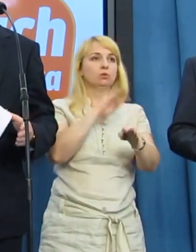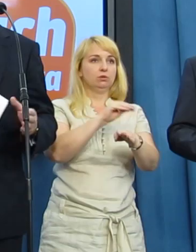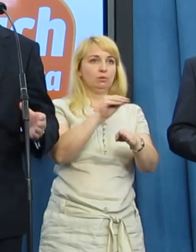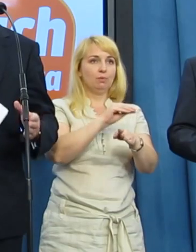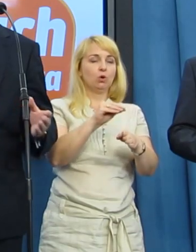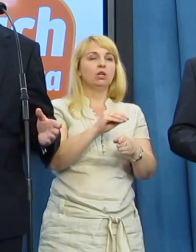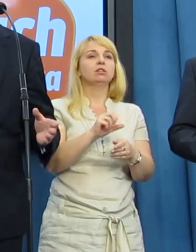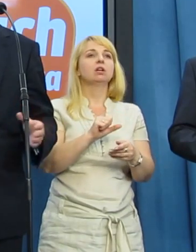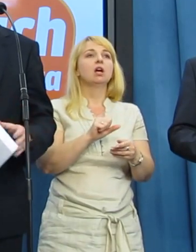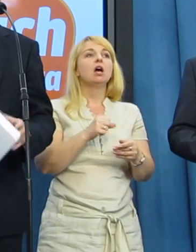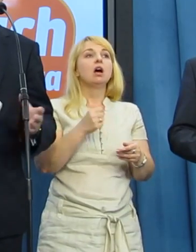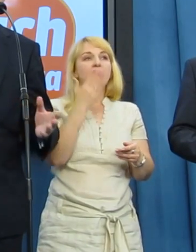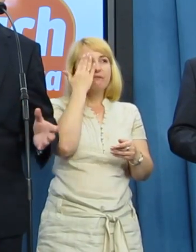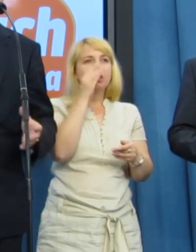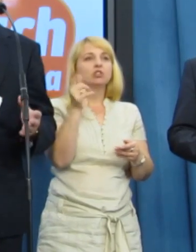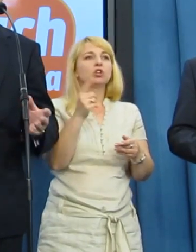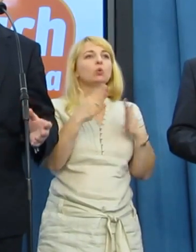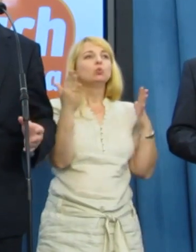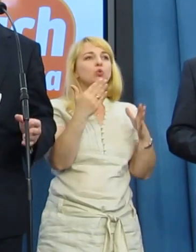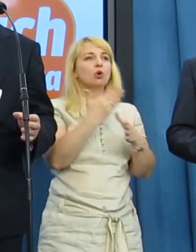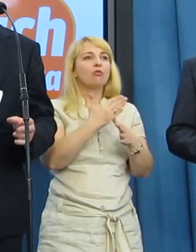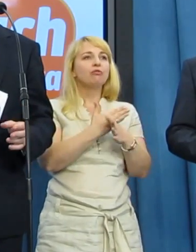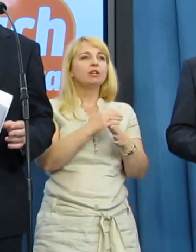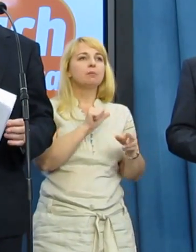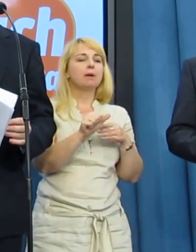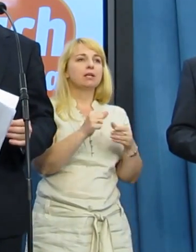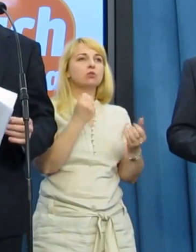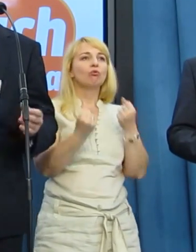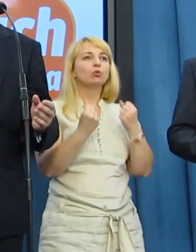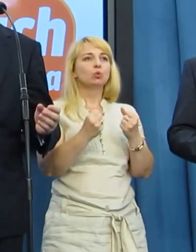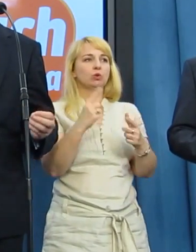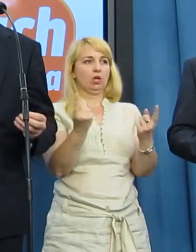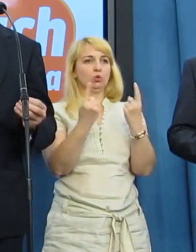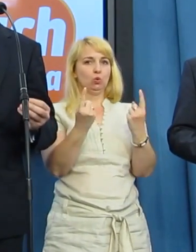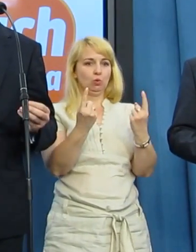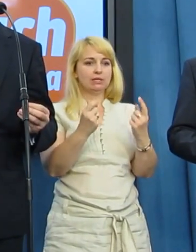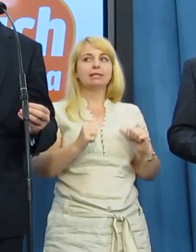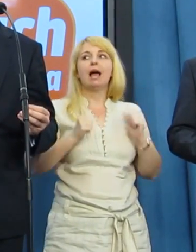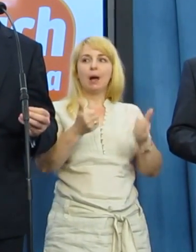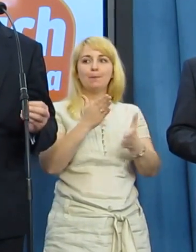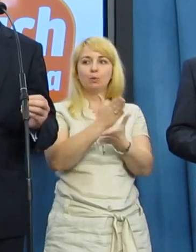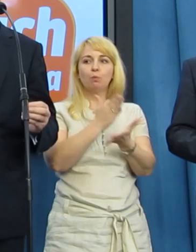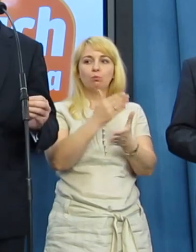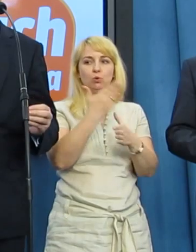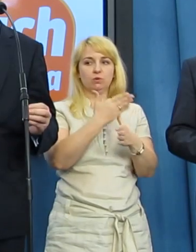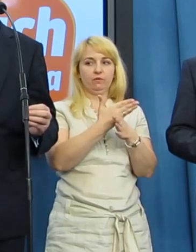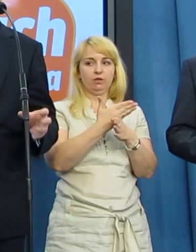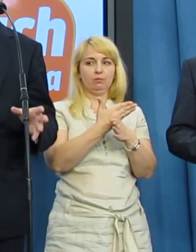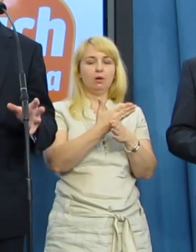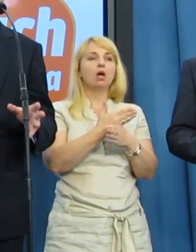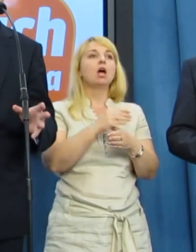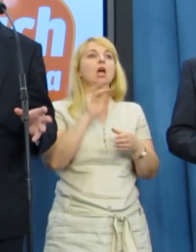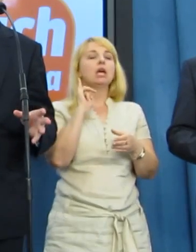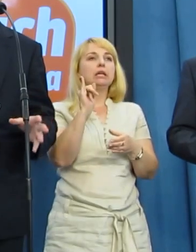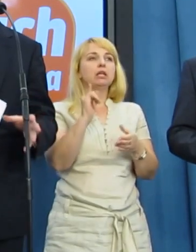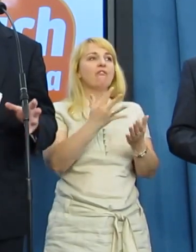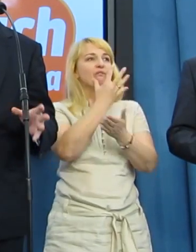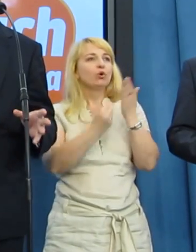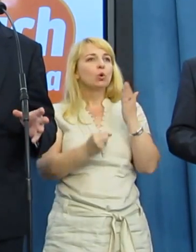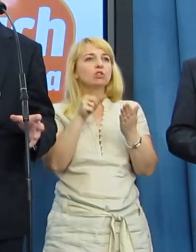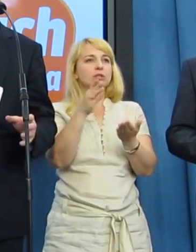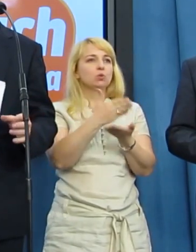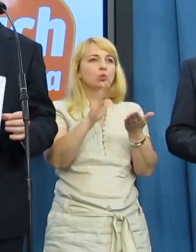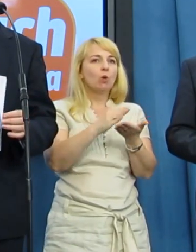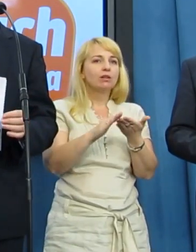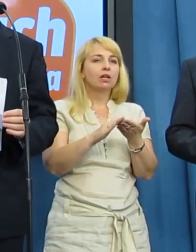firm jest w bardzo trudnej sytuacji, no i trzeba w kryzysie pomagać przedsiębiorcom, a jednocześnie ściągalność składek za te lata jest bardzo niska, na poziomie około 6%, w związku z tym